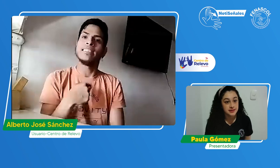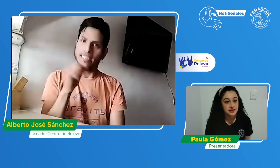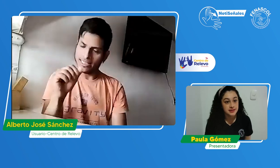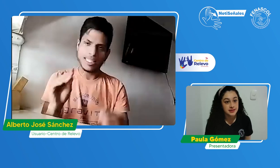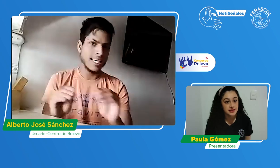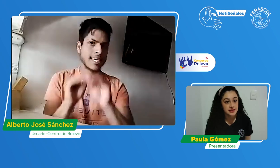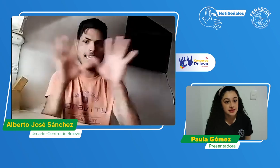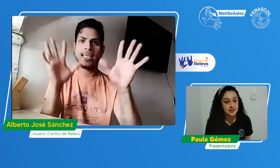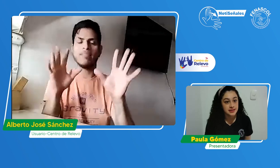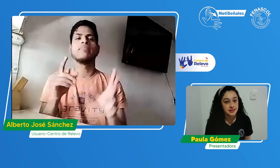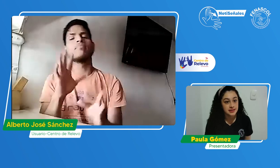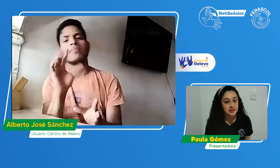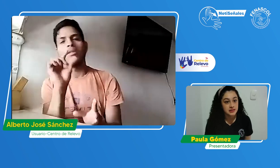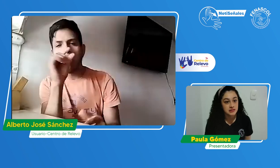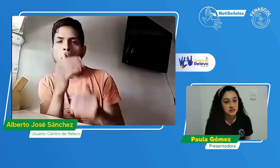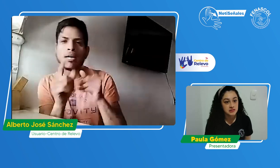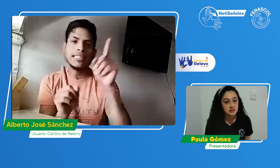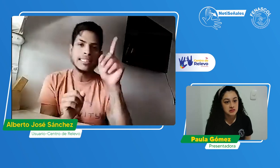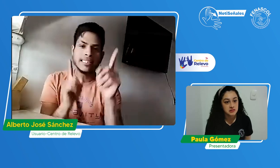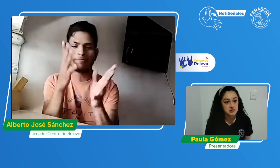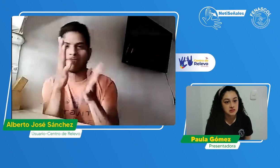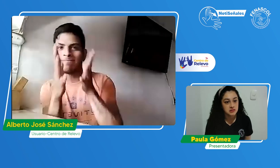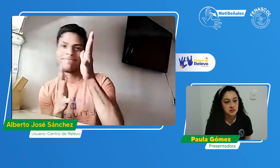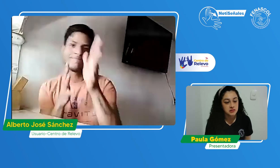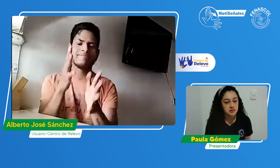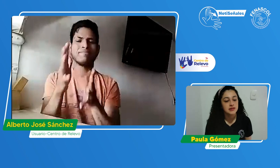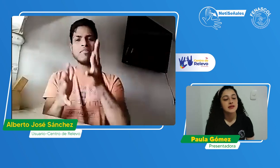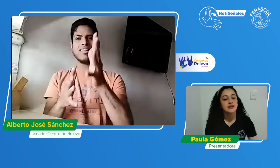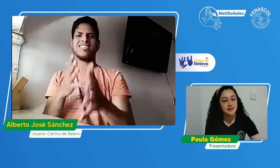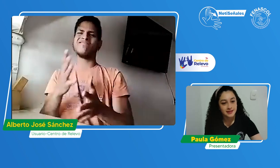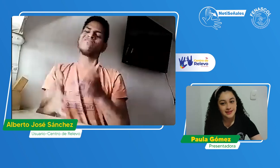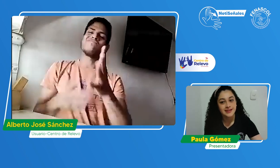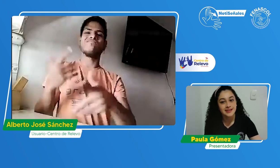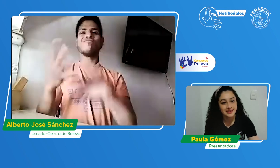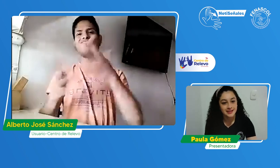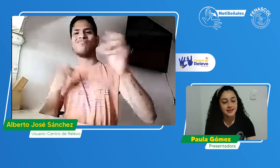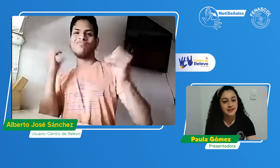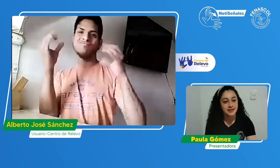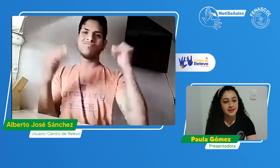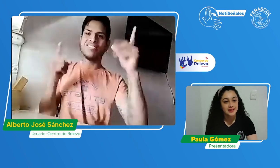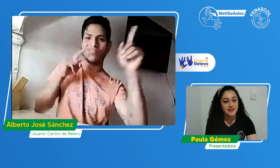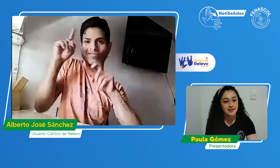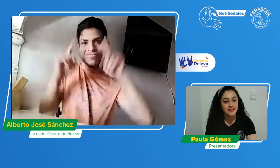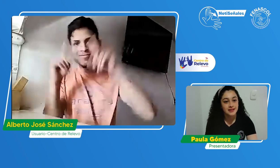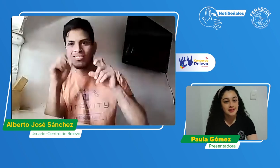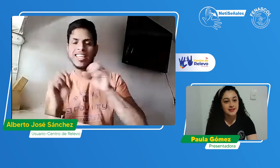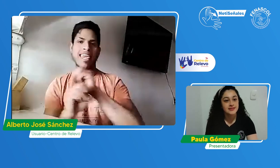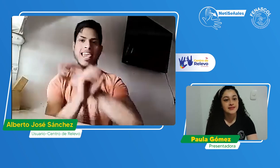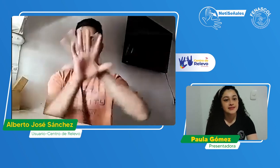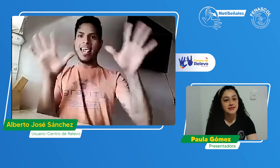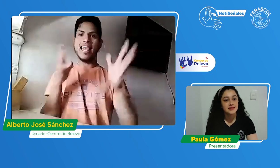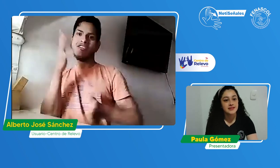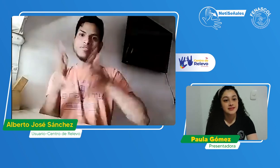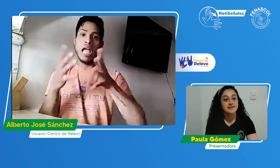pero al ingresar al centro de relevo uso la lengua de señas con más fluidez y estructurada